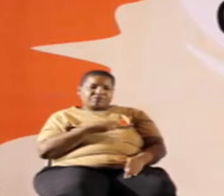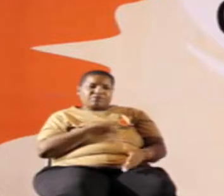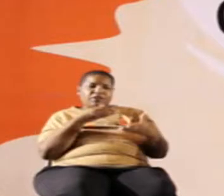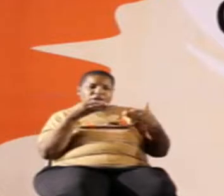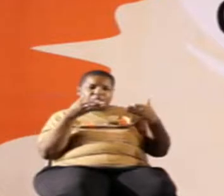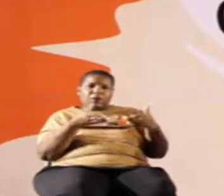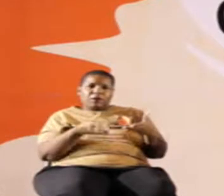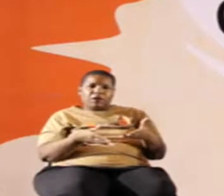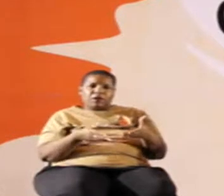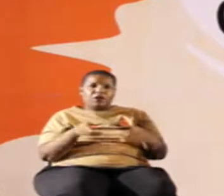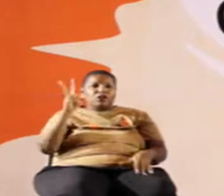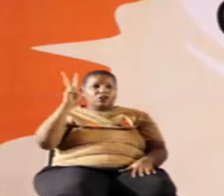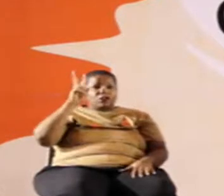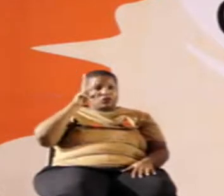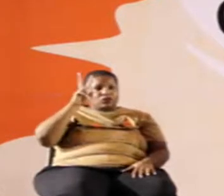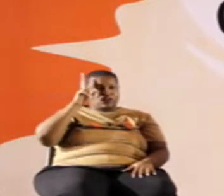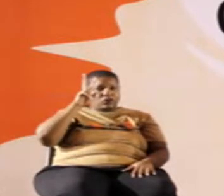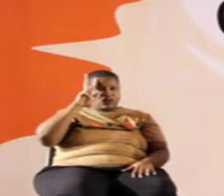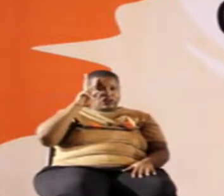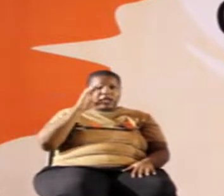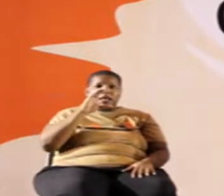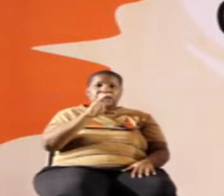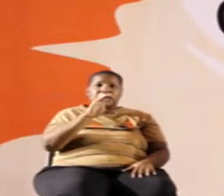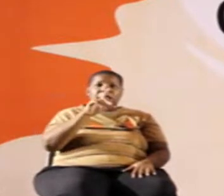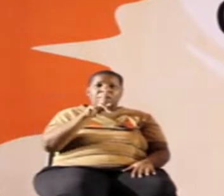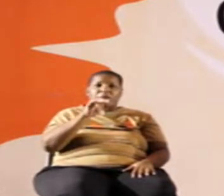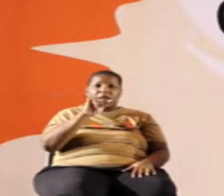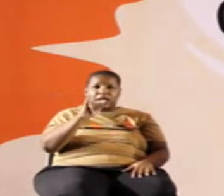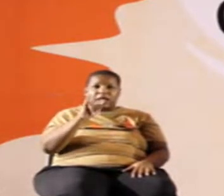participação histórica na CPI da